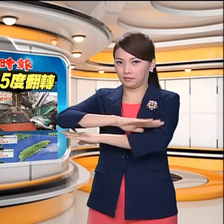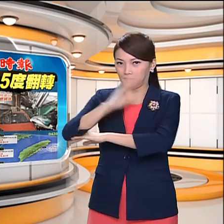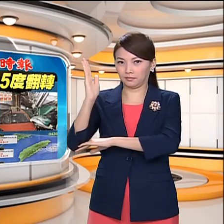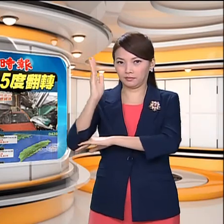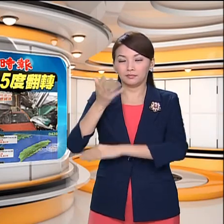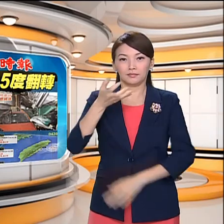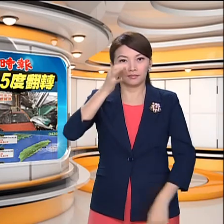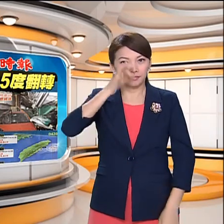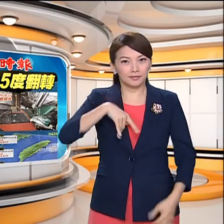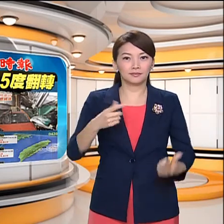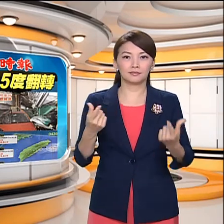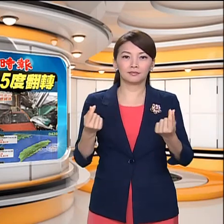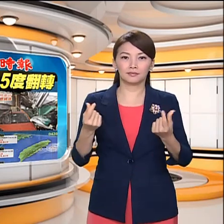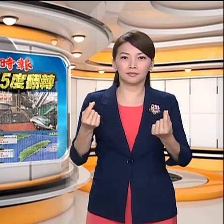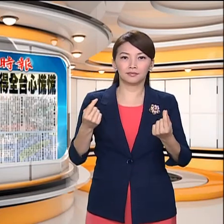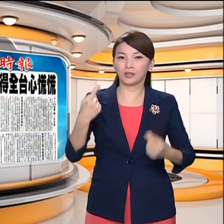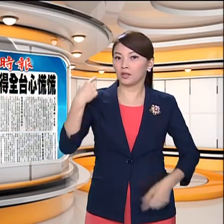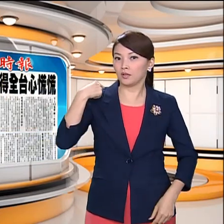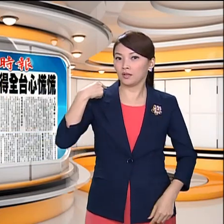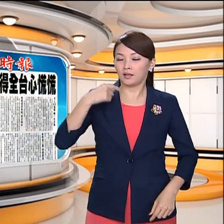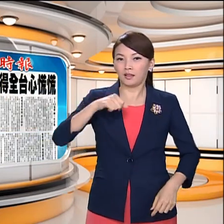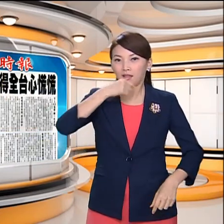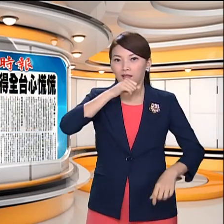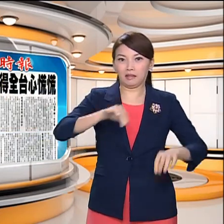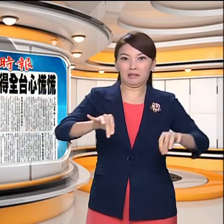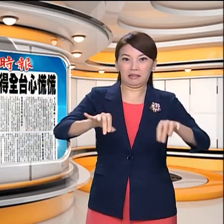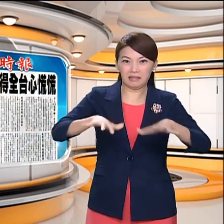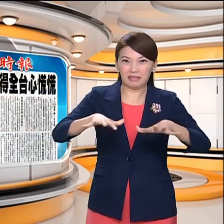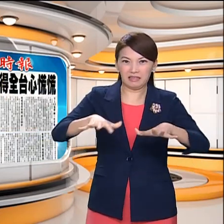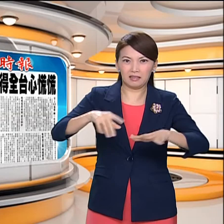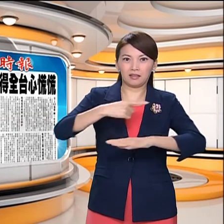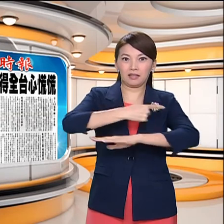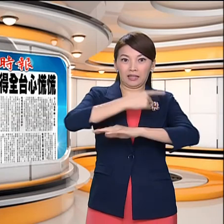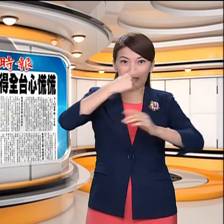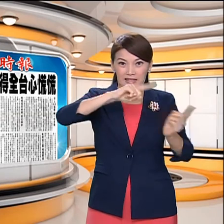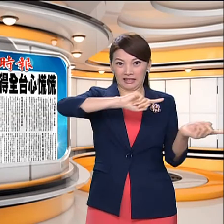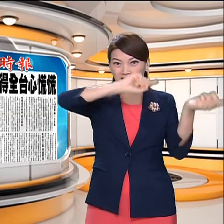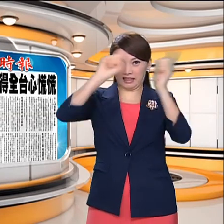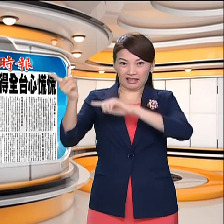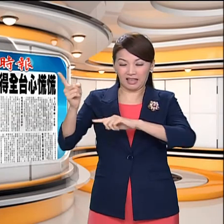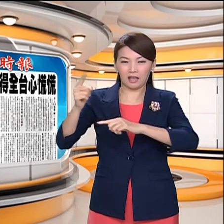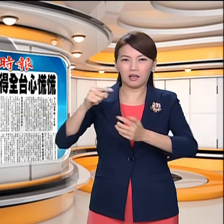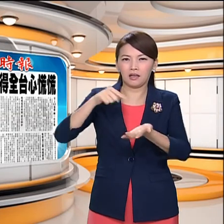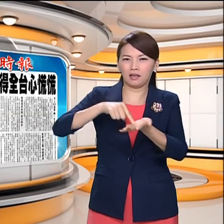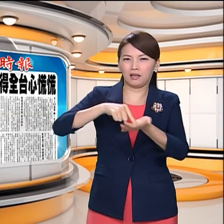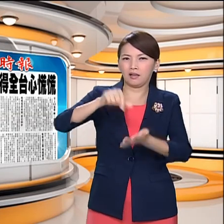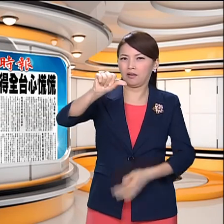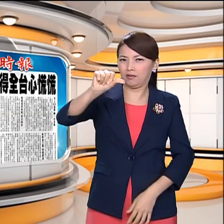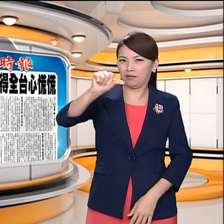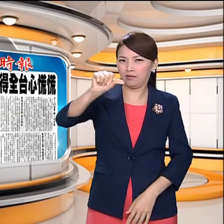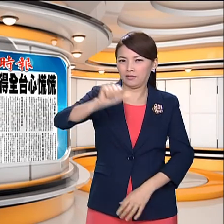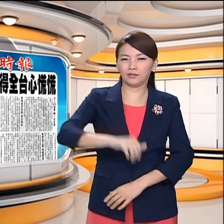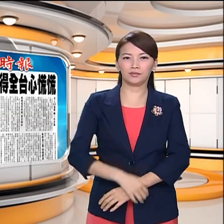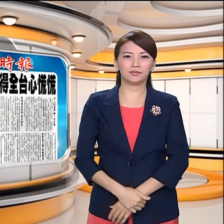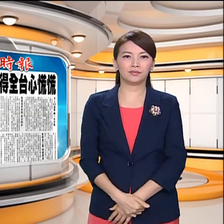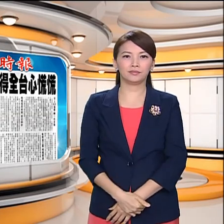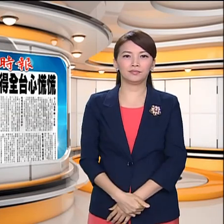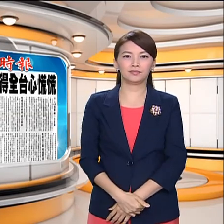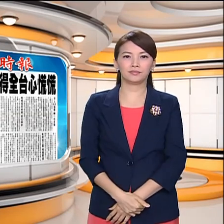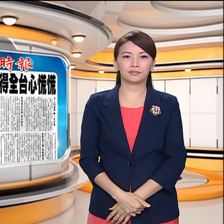一样，也都是报道昨天台湾地牛大翻身，一天五阵。而《联合报》的头